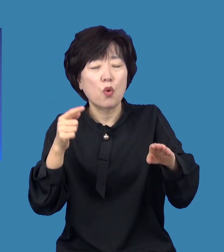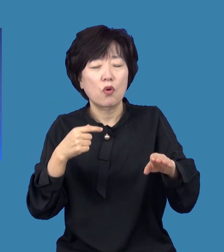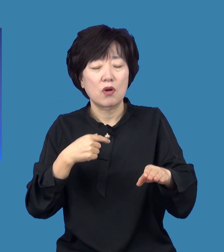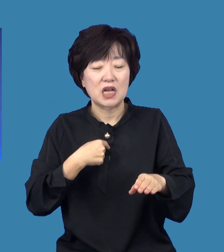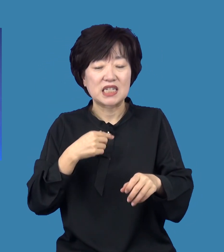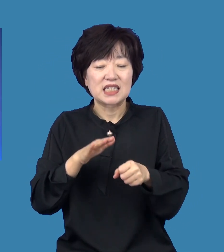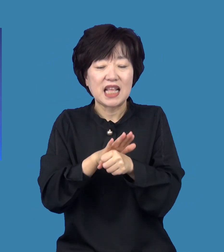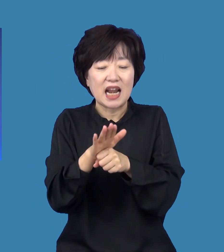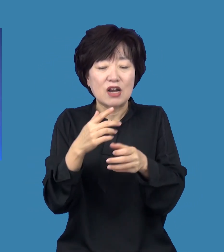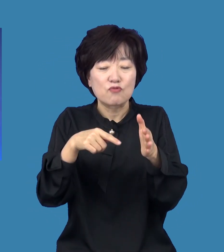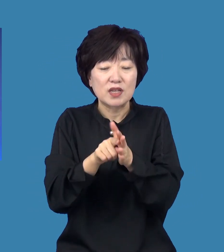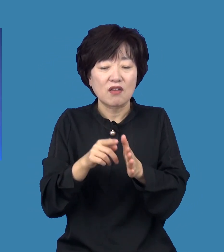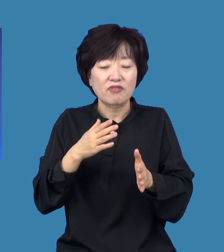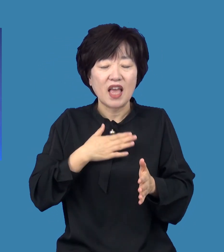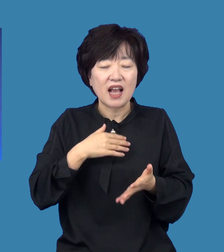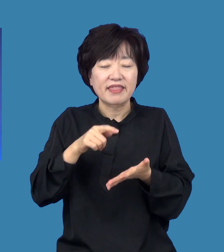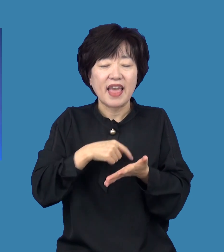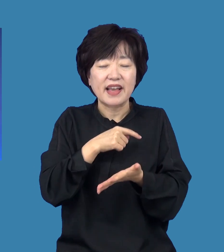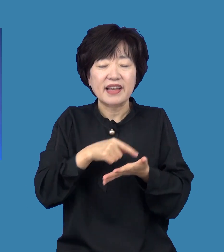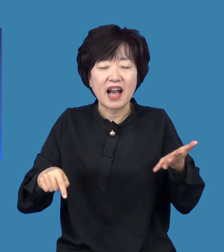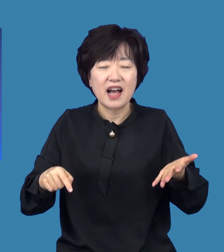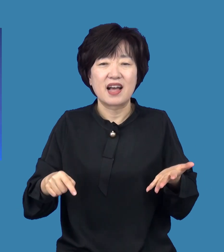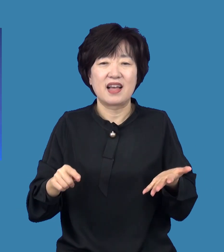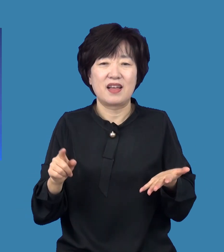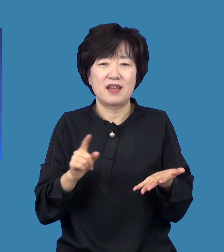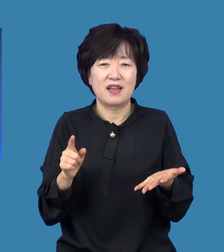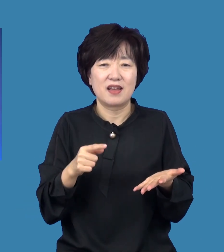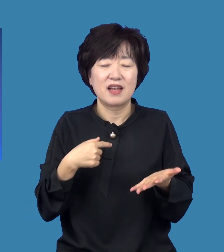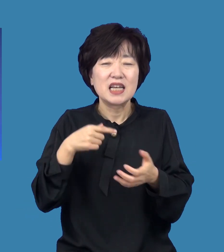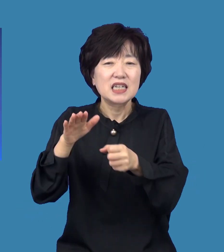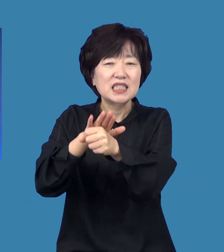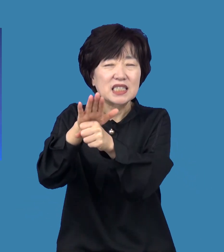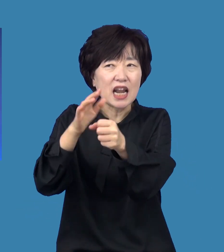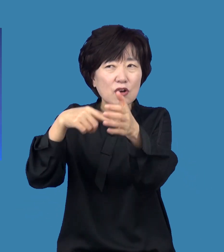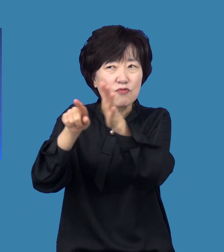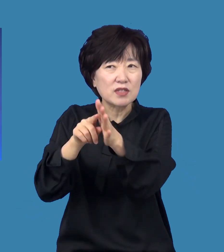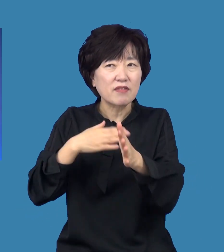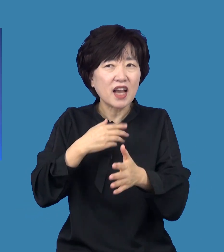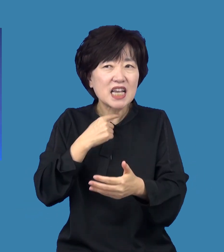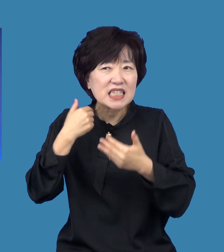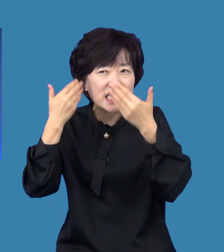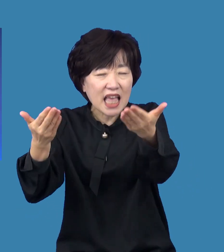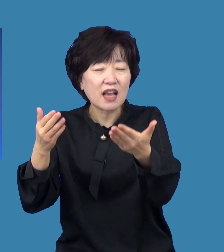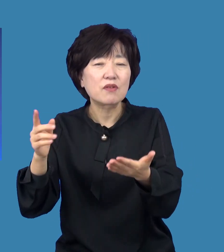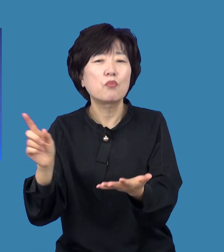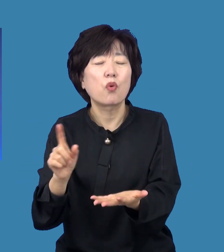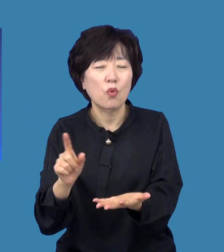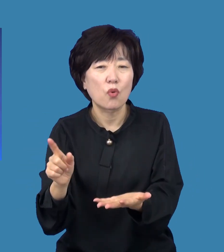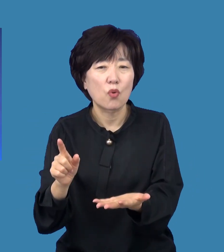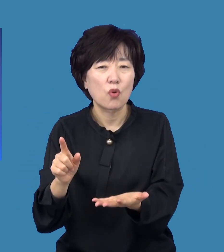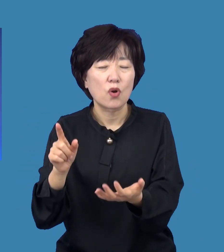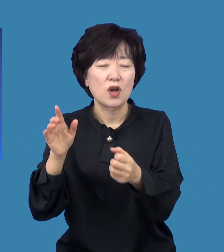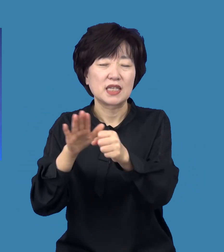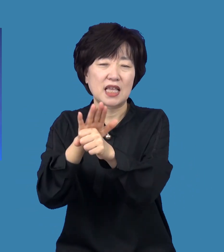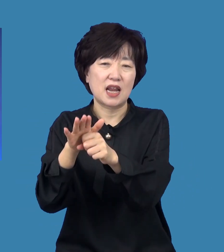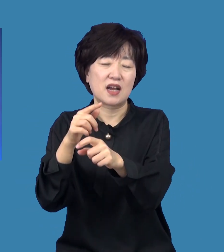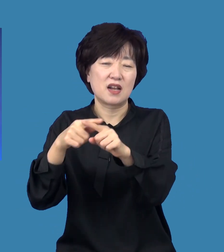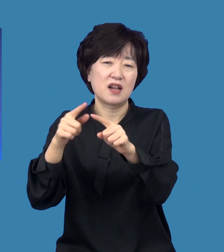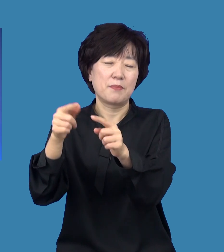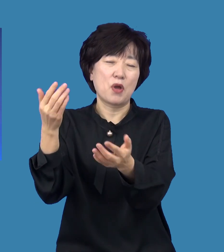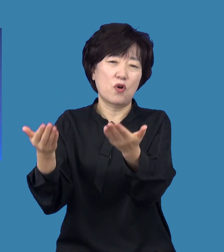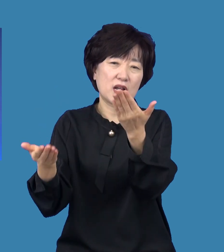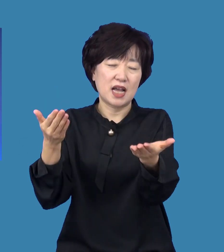얼마나 대가를 치렀느냐, 그 사랑을 위해서 내가 어떤 희생을 치렀느냐, 그것이 사랑을 평가하는 기준이에요.